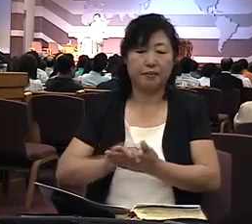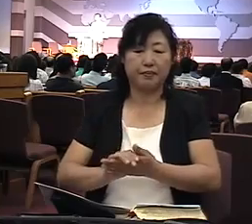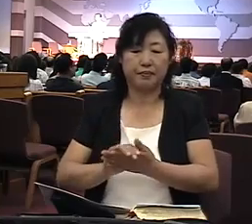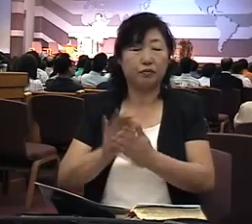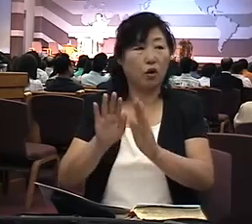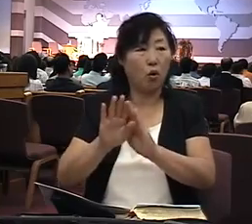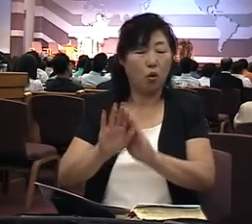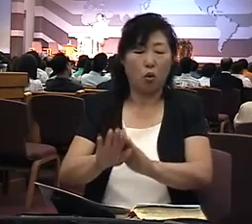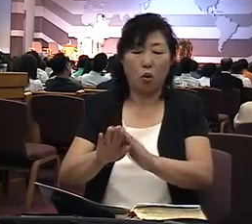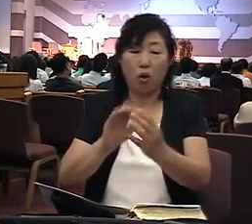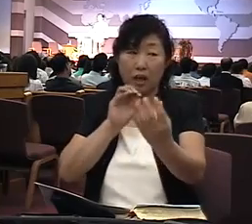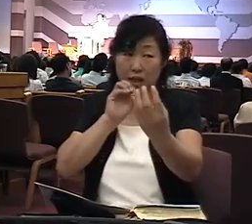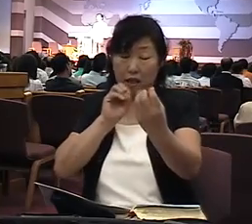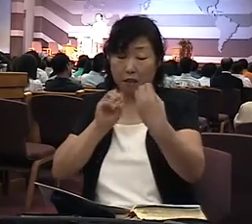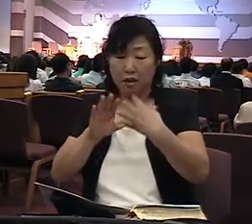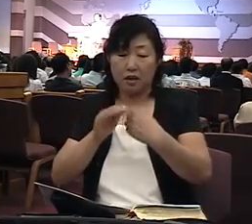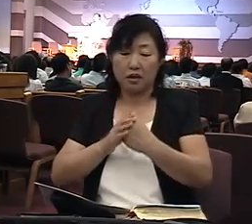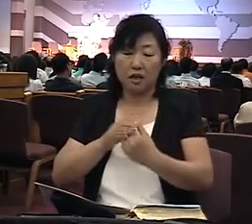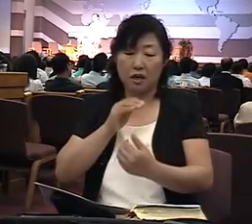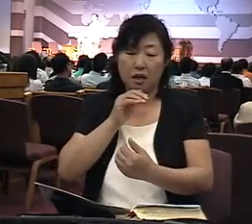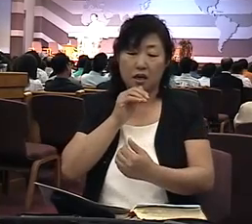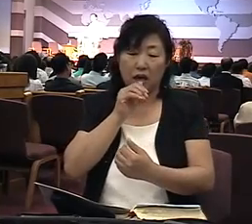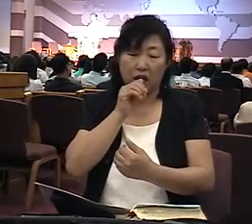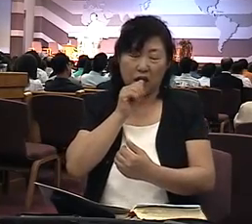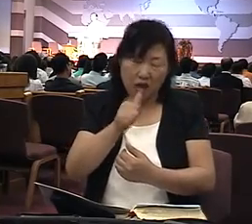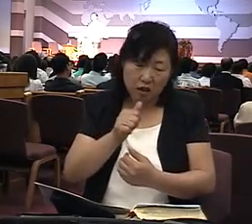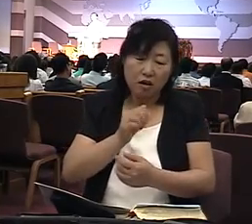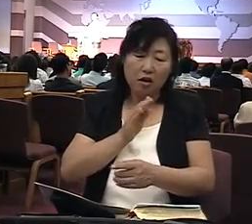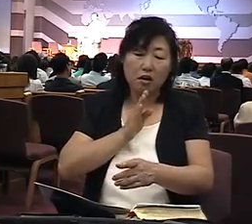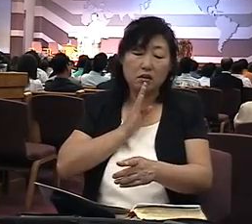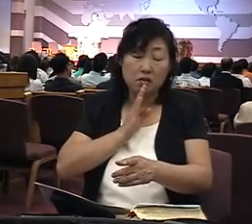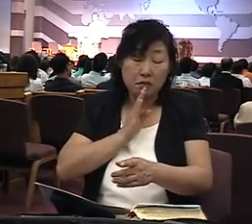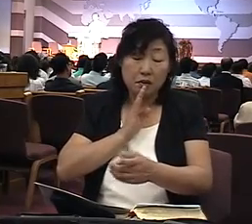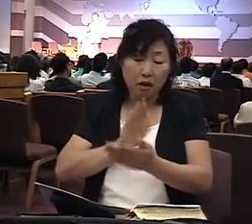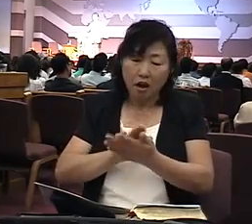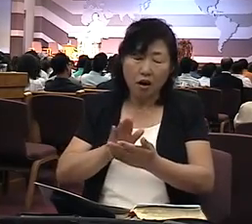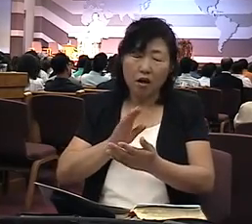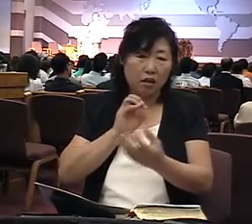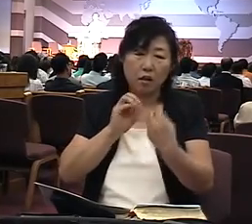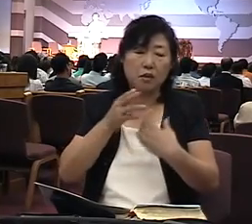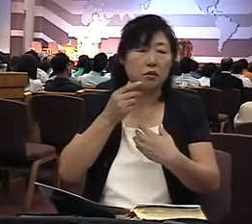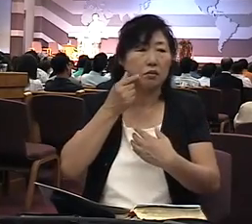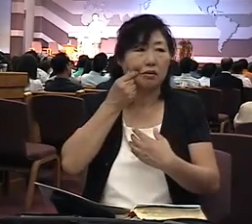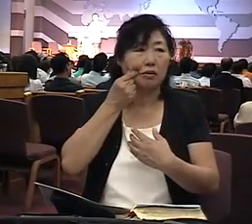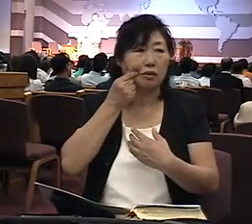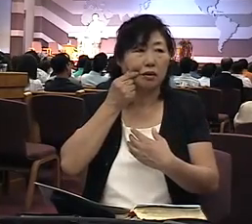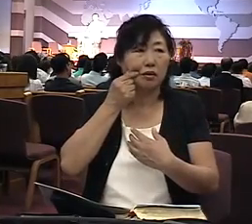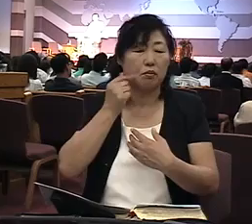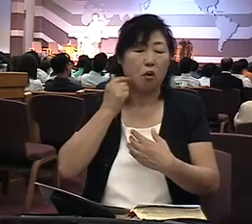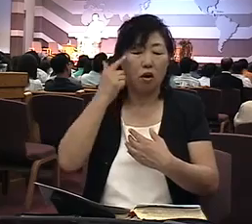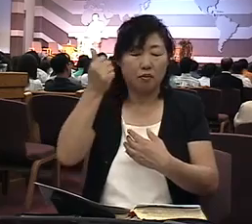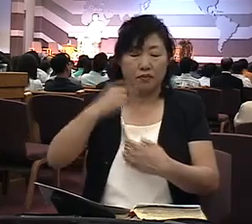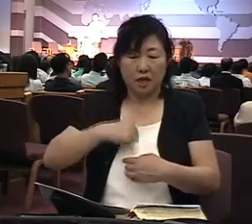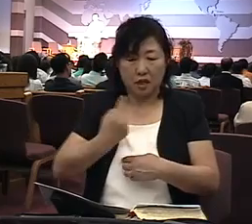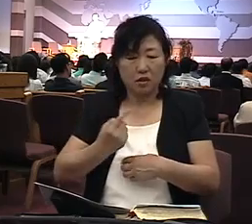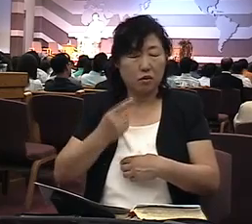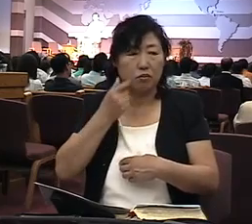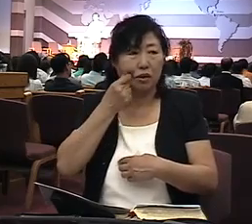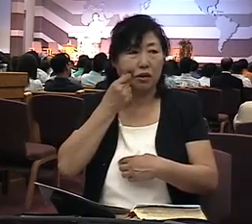놓고 대답을 하려니까 결코 그렇습니다, 대답할 수가 없습니다. 저 자신도 못 그러기 때문에 그래서 반성하는 마음으로